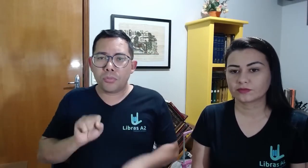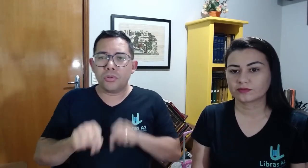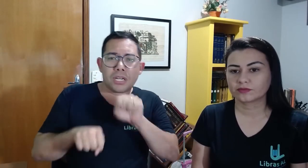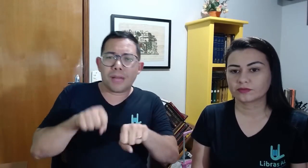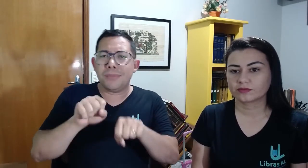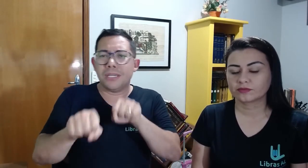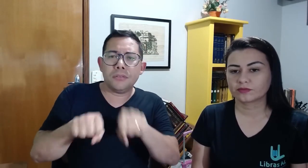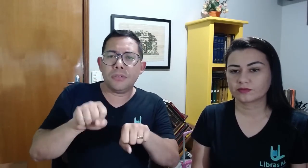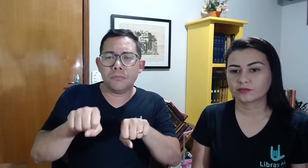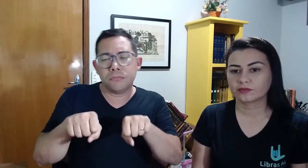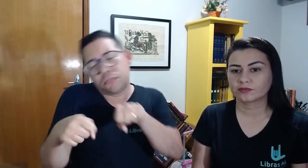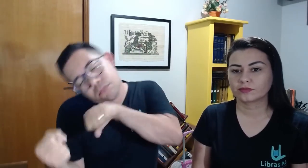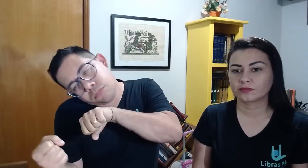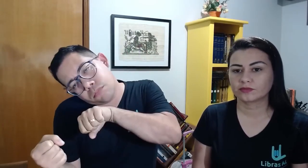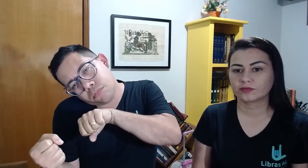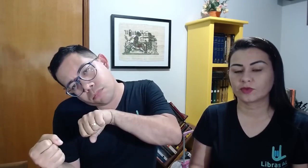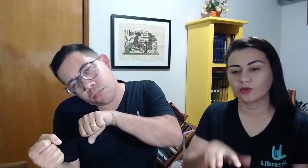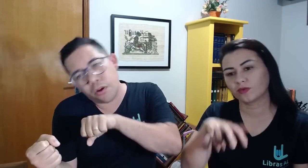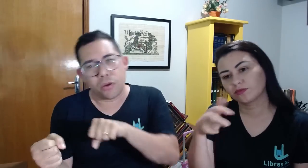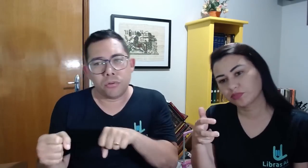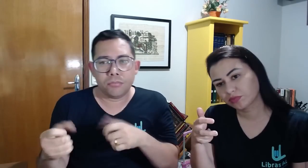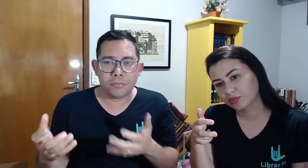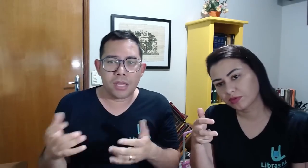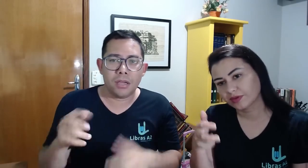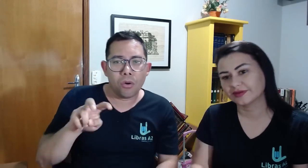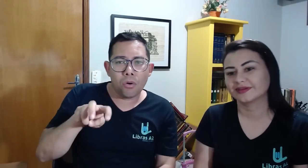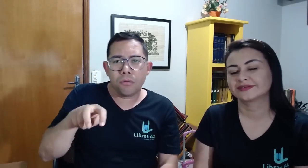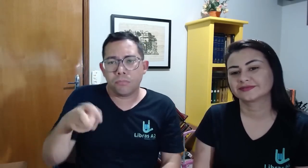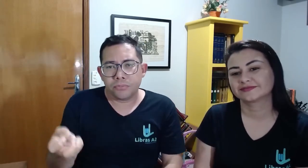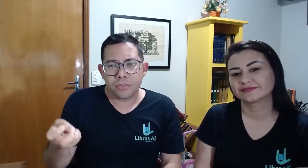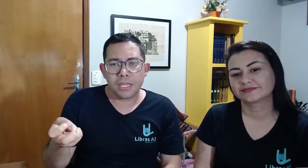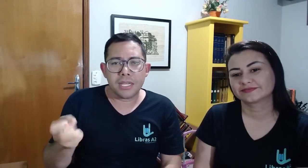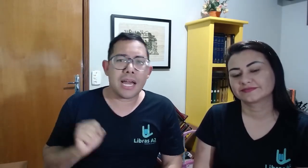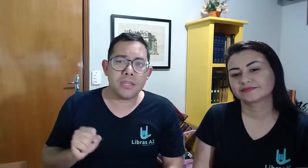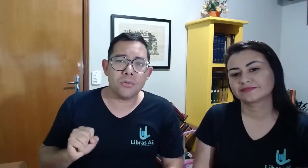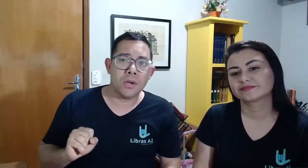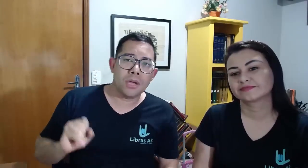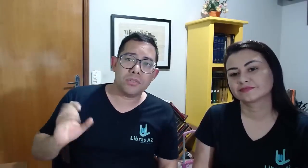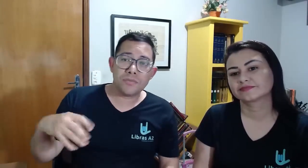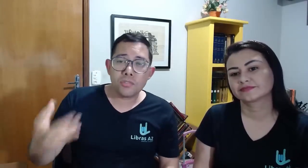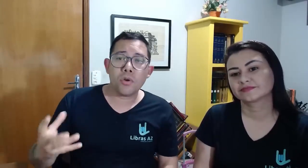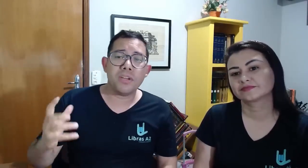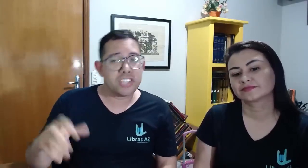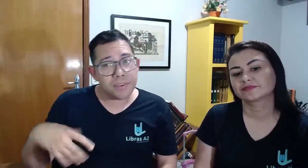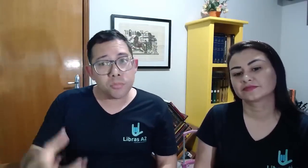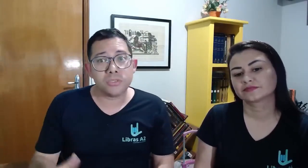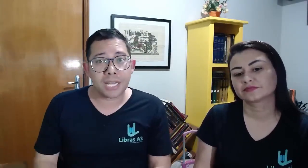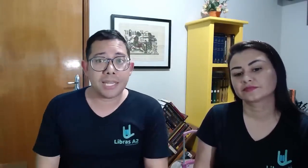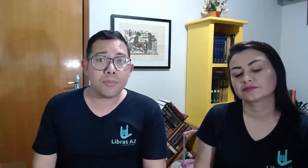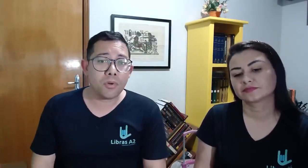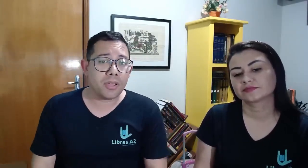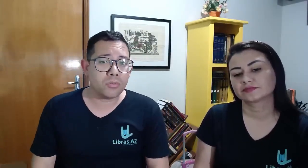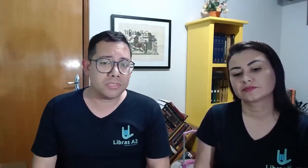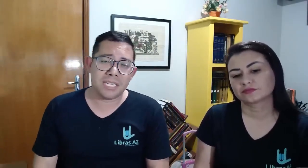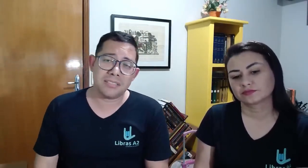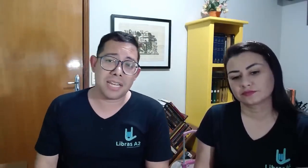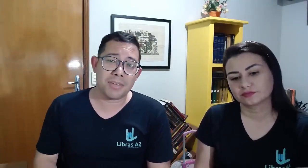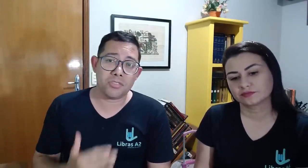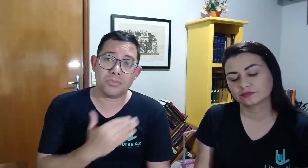burro tá caminhando e morreu, né? Ou ele caiu. Você visualmente já vai mostrar que ele morreu, sem necessariamente usar